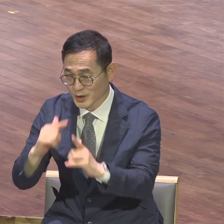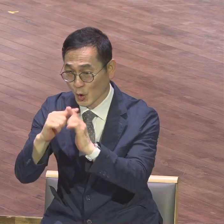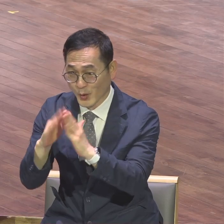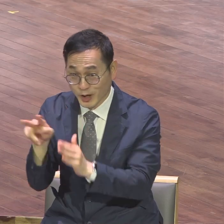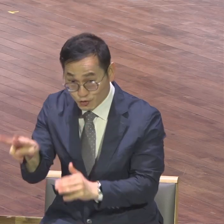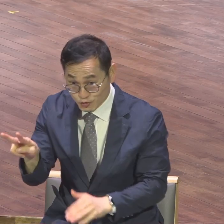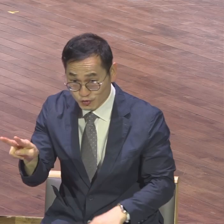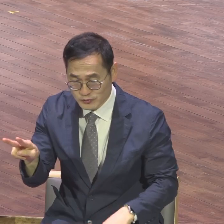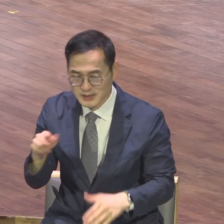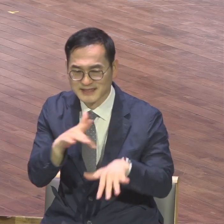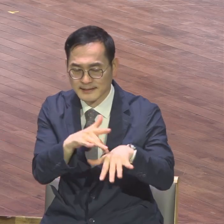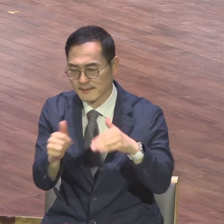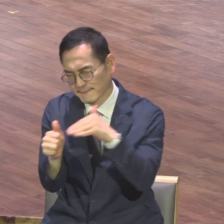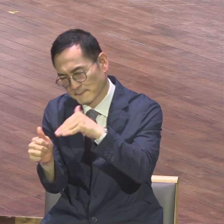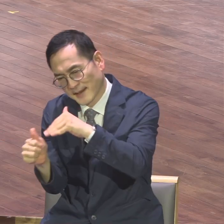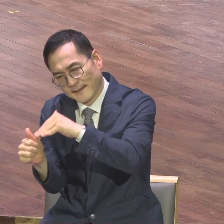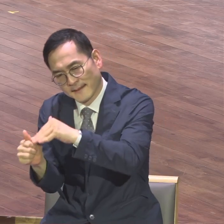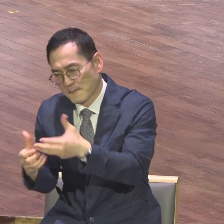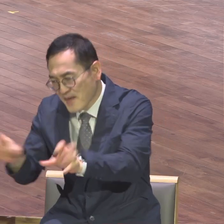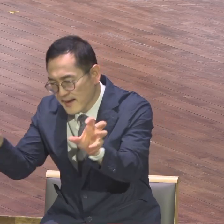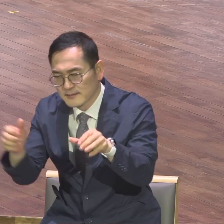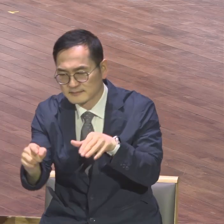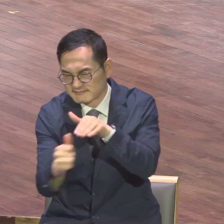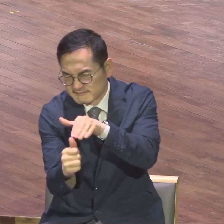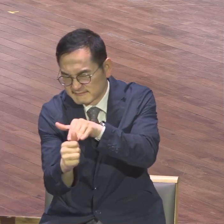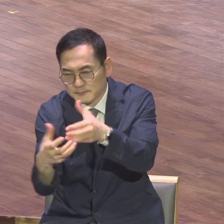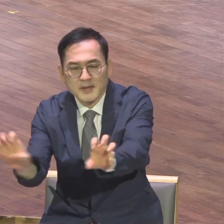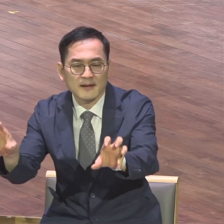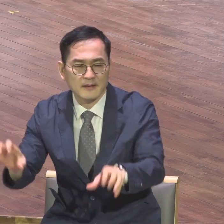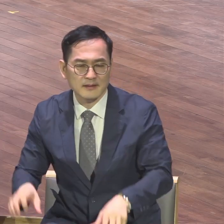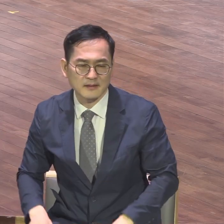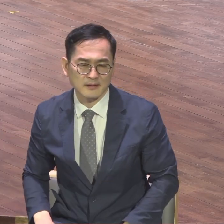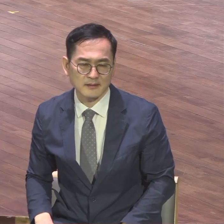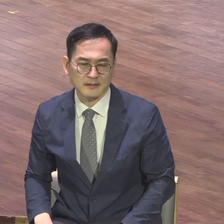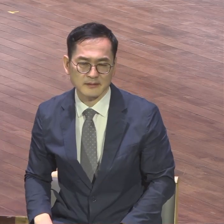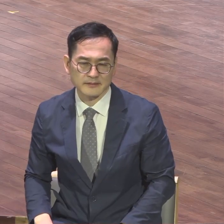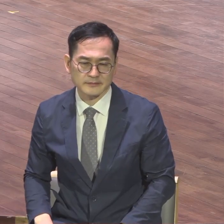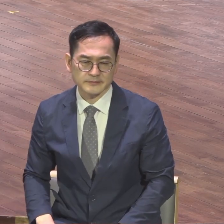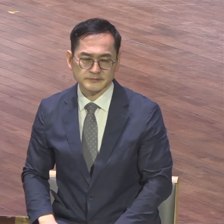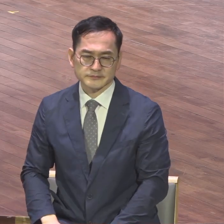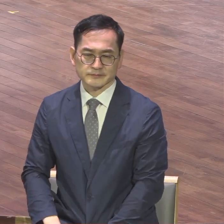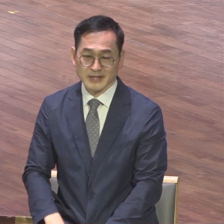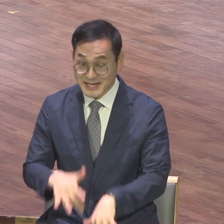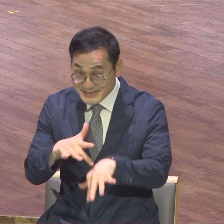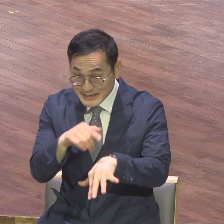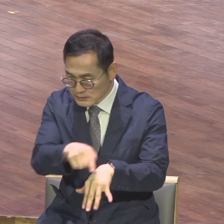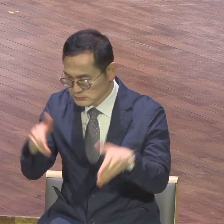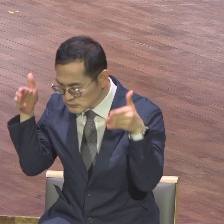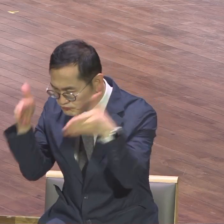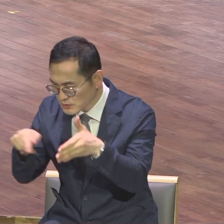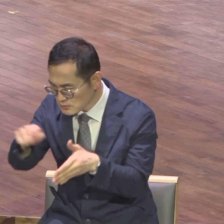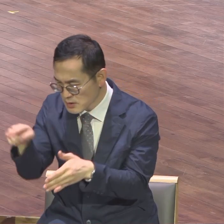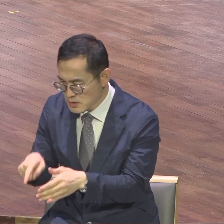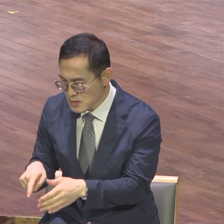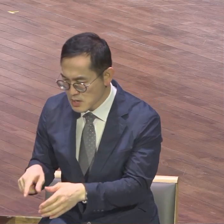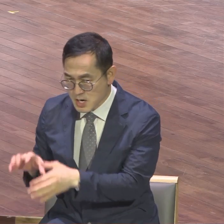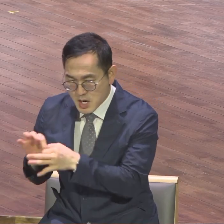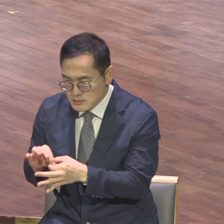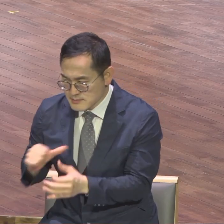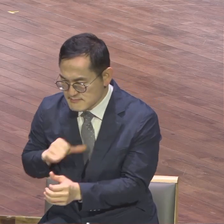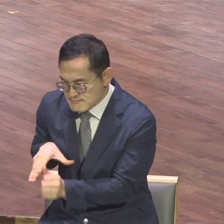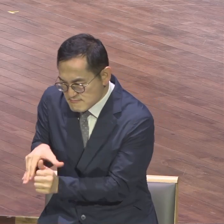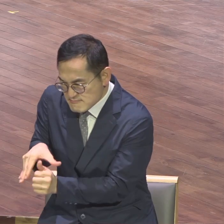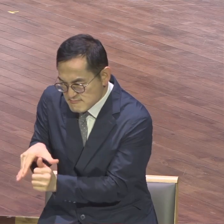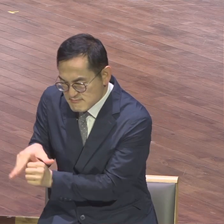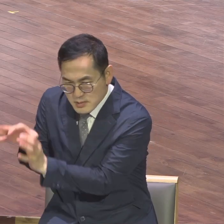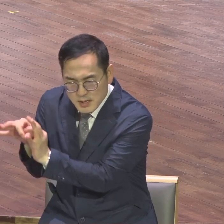때문에 계속 이거 깨버려야 돼. 여기 올인 집중하고 있습니다. 사단이. 하나님께서 하나님